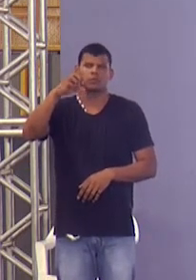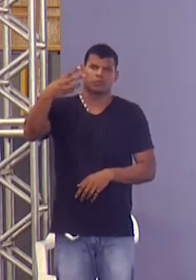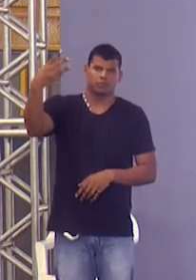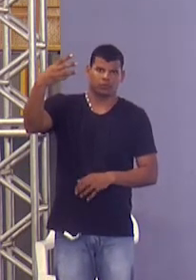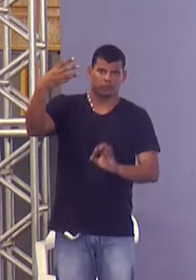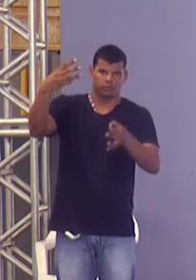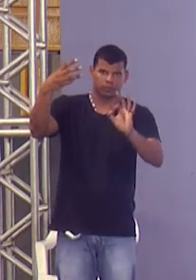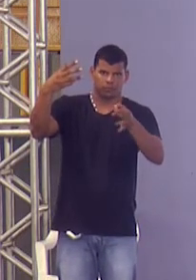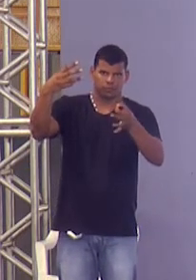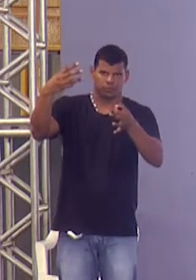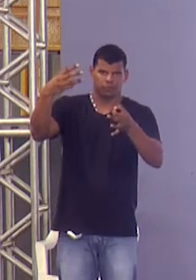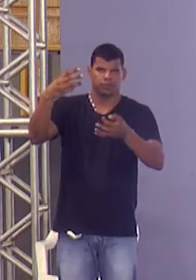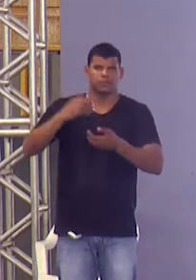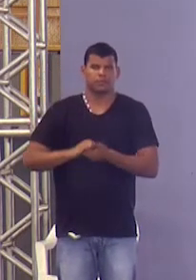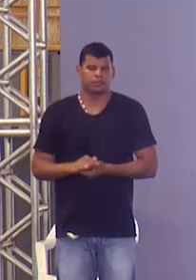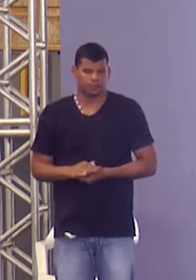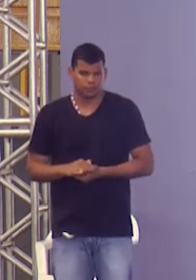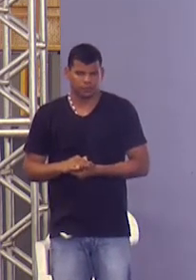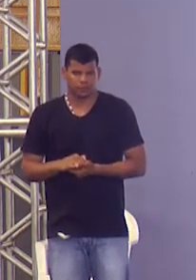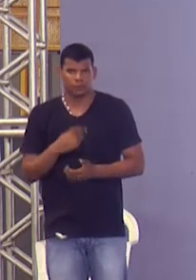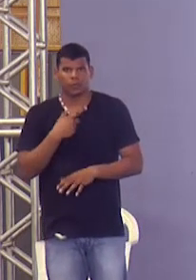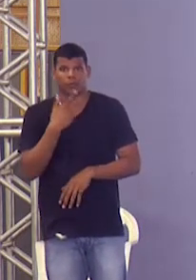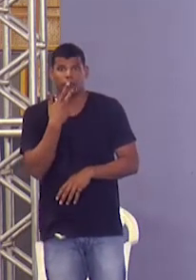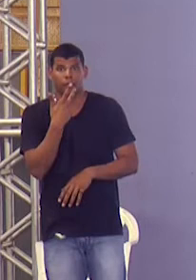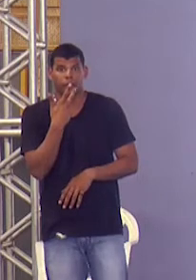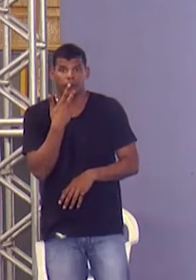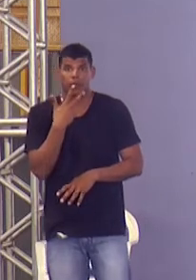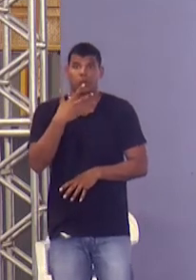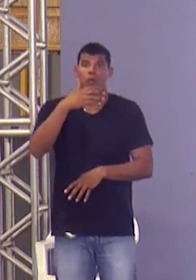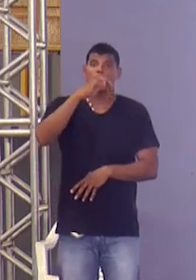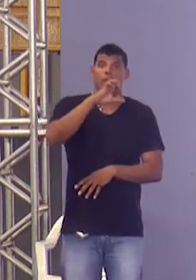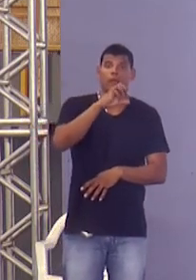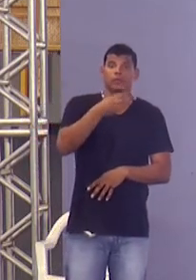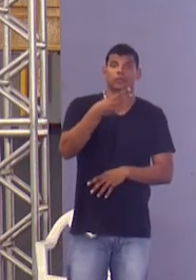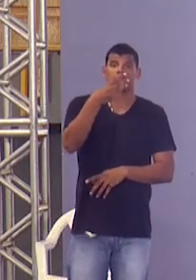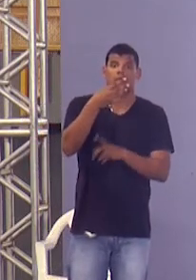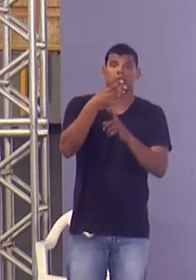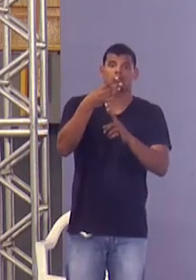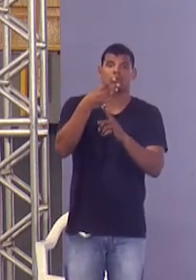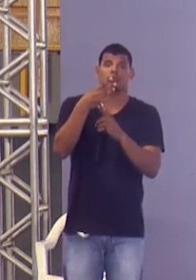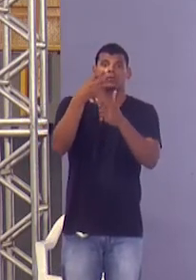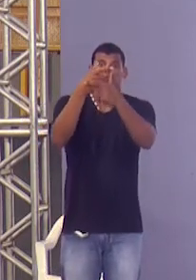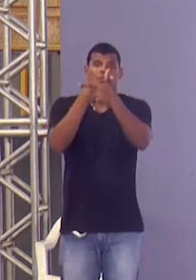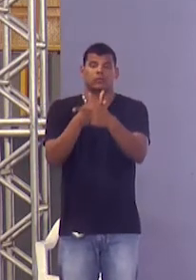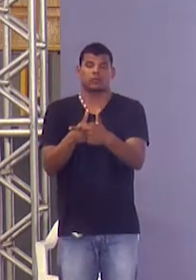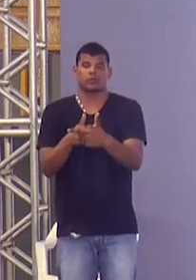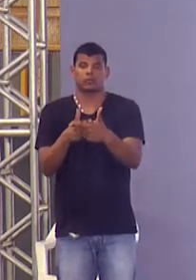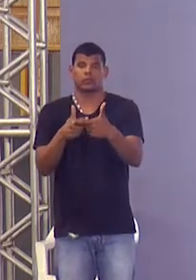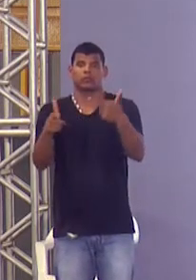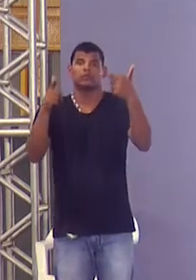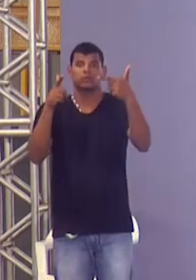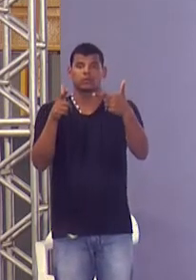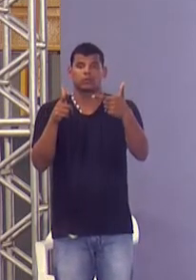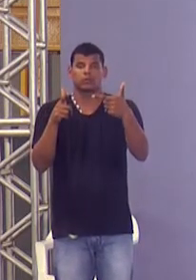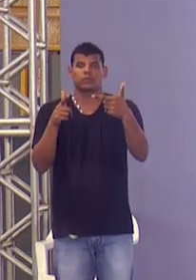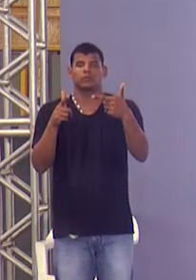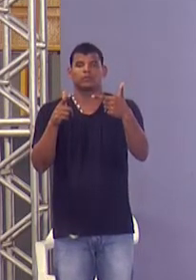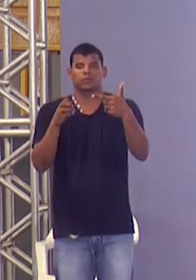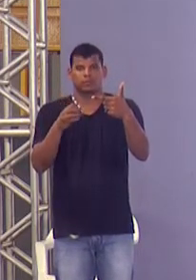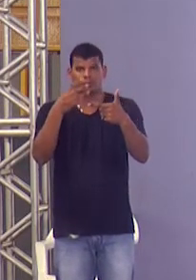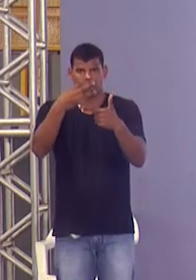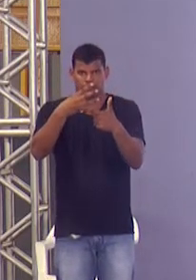93. E lá no começo, ó, ela multiplicou por 3. Então eu vou dividir por